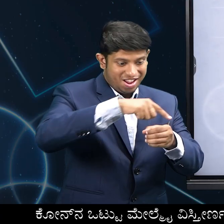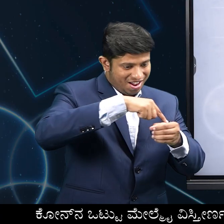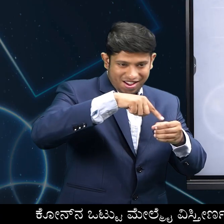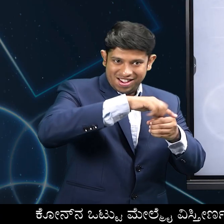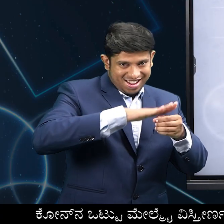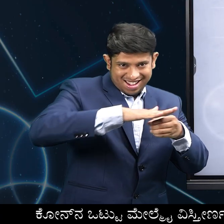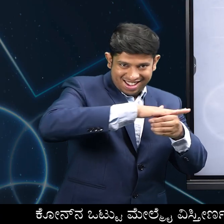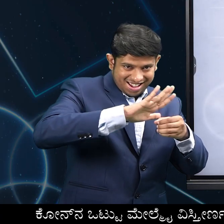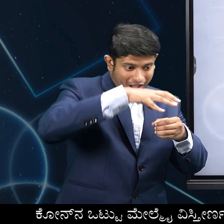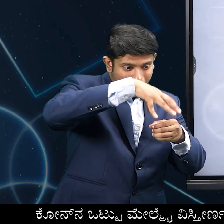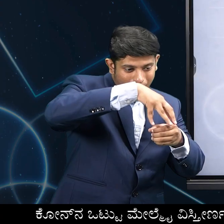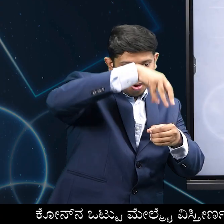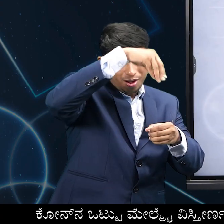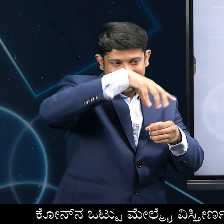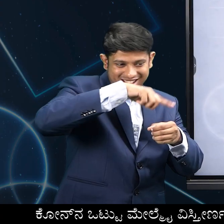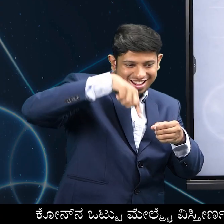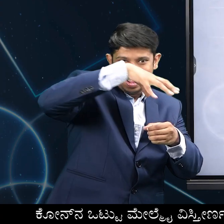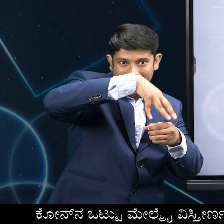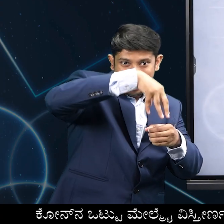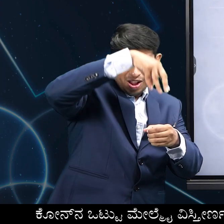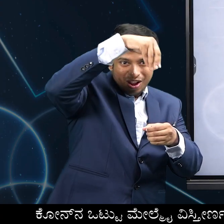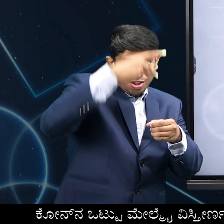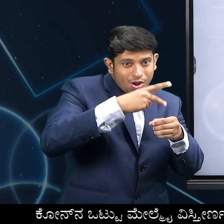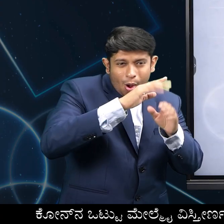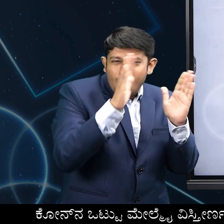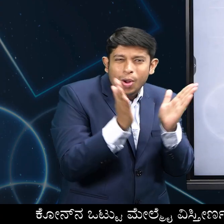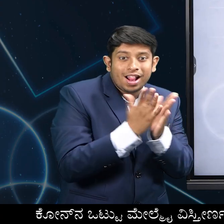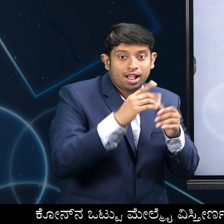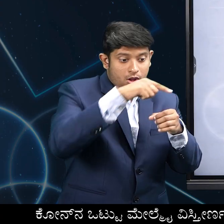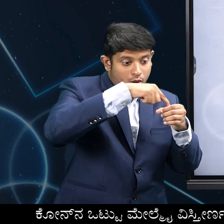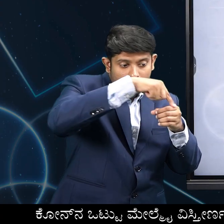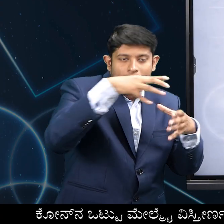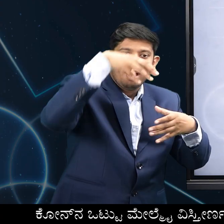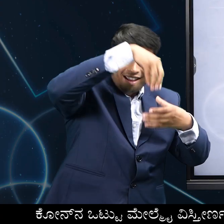ಕೋನ್ನ ಒಟ್ಟು ಮೇಲ್ಮೈ ವಿಸ್ತೀರ್ಣವು ಕೋನ್ನ ಬಾಗಿದ ಮೇಲ್ಮೈ ಮತ್ತು ವೃತ್ತಾಕಾರದ ತಳದ ಮೊತ್ತವಾಗಿದೆ.